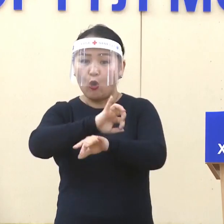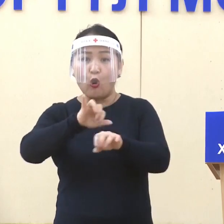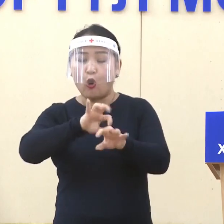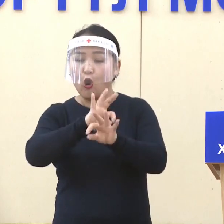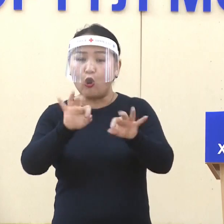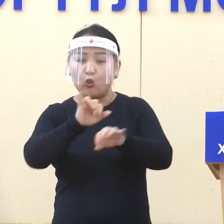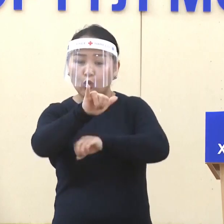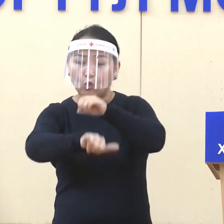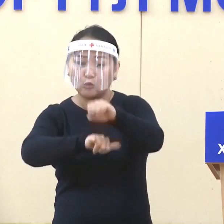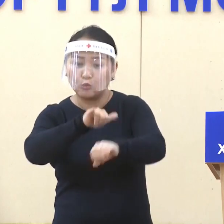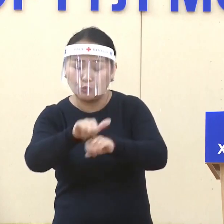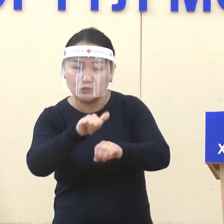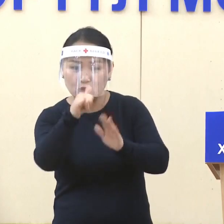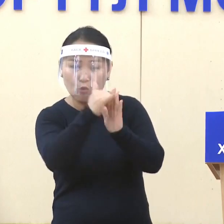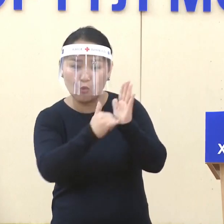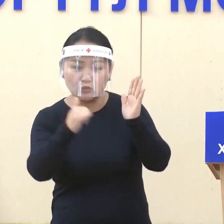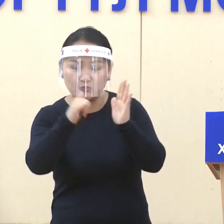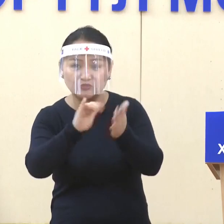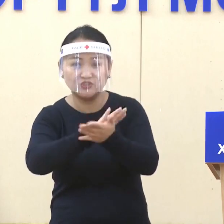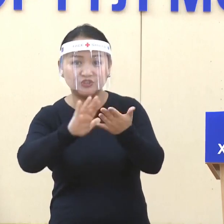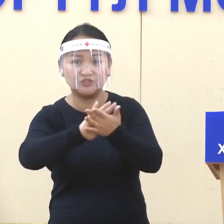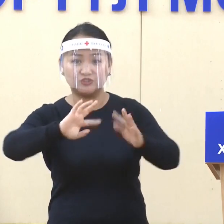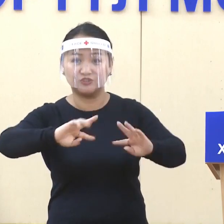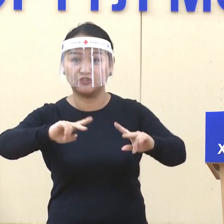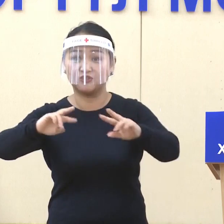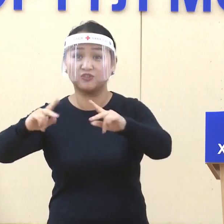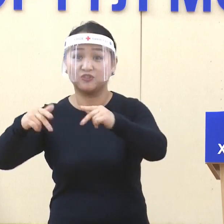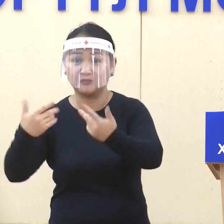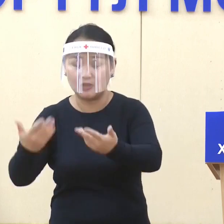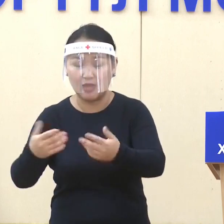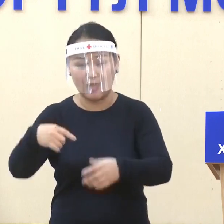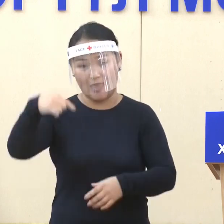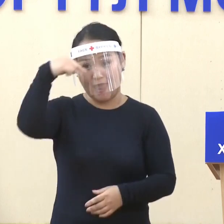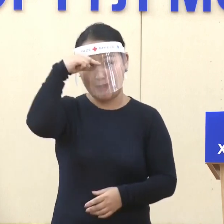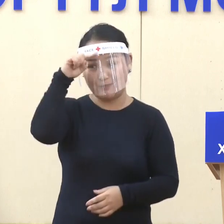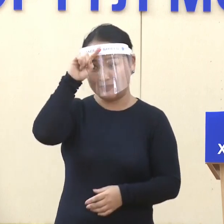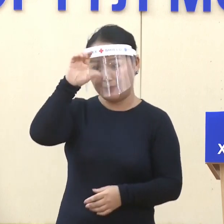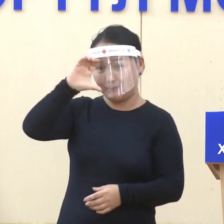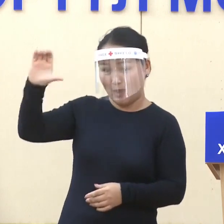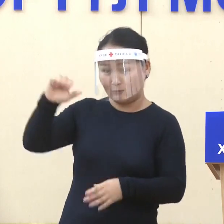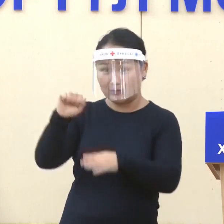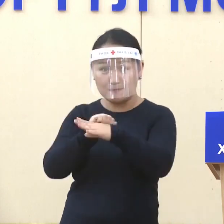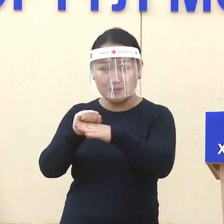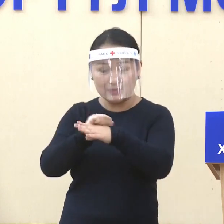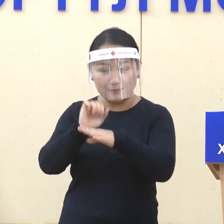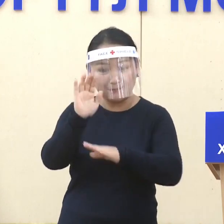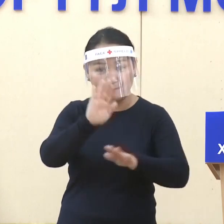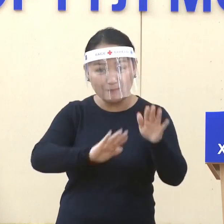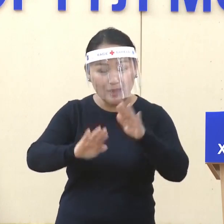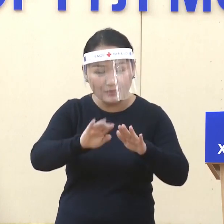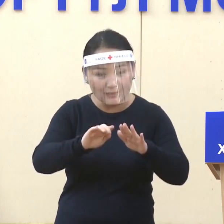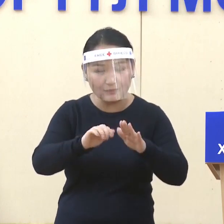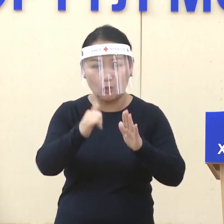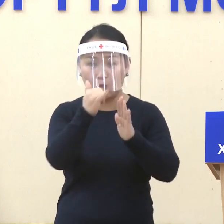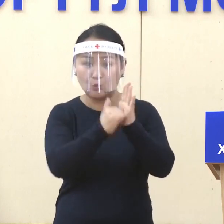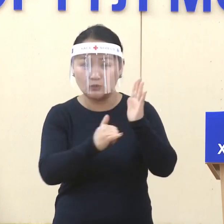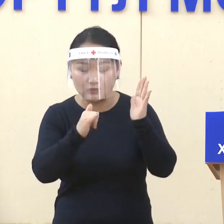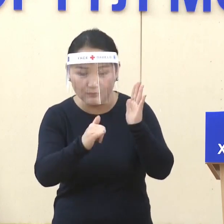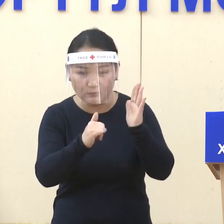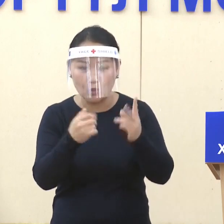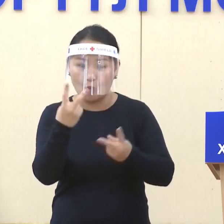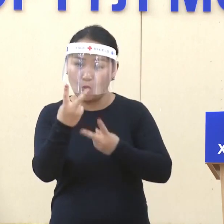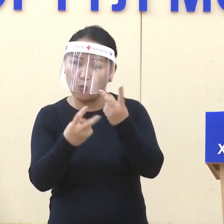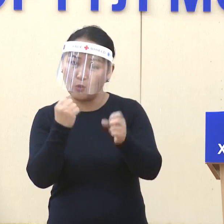боловсруулсан. За мөн эмнэлгийн бэлэн байдлыг үнэлэх өдөрдөмж болон үйл ажиллагааны бэлэн байдал хөрөнгө